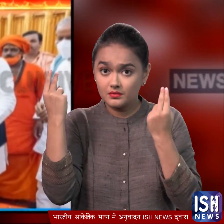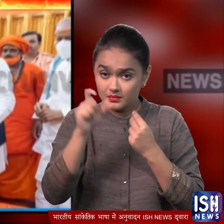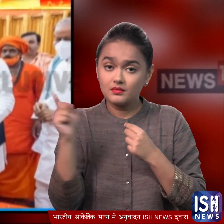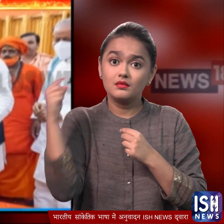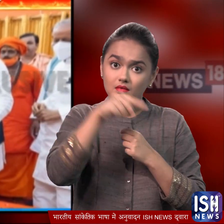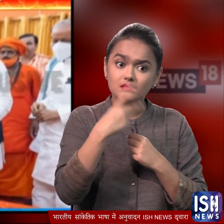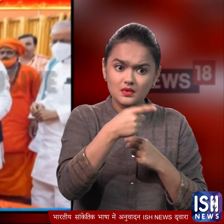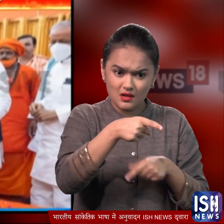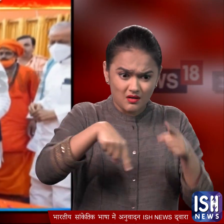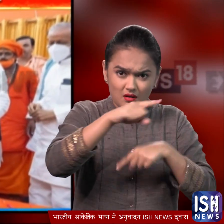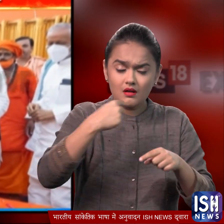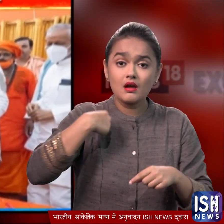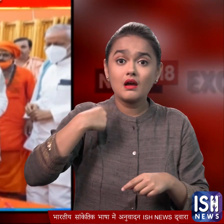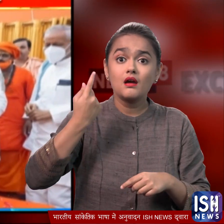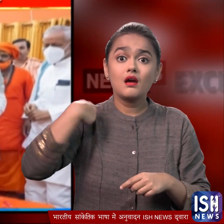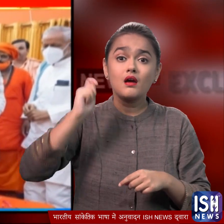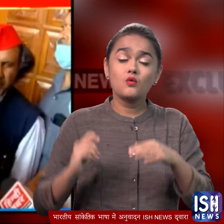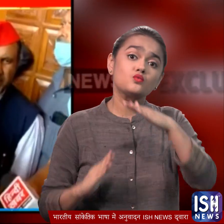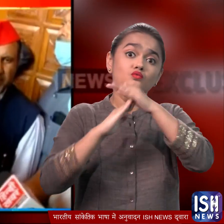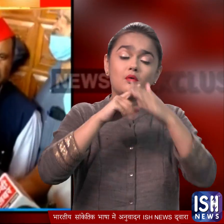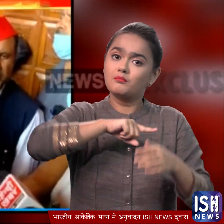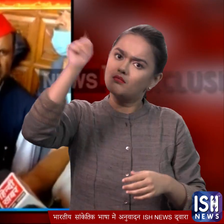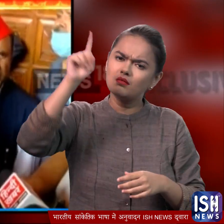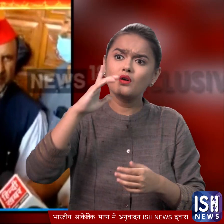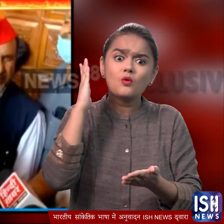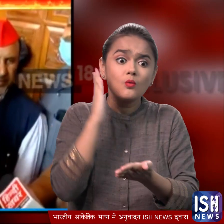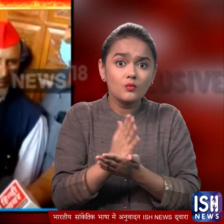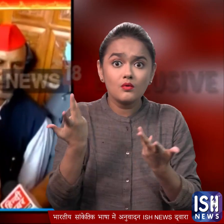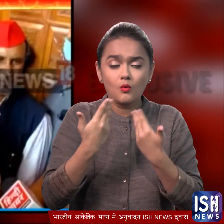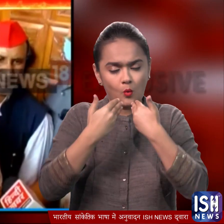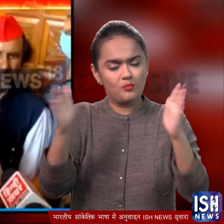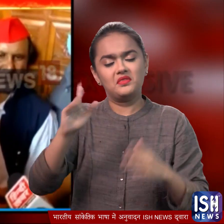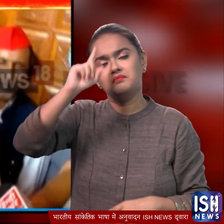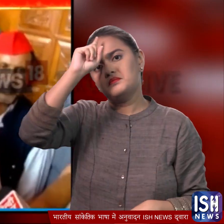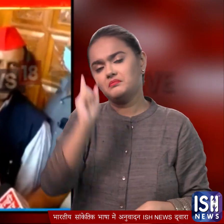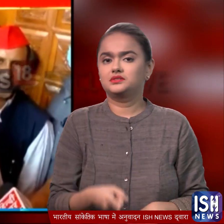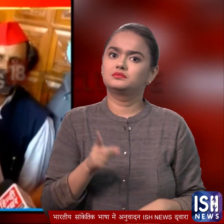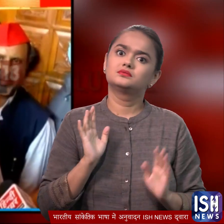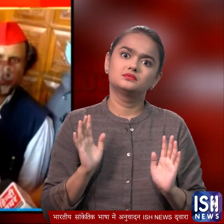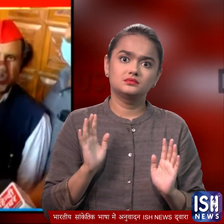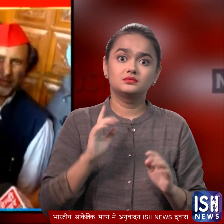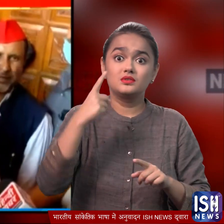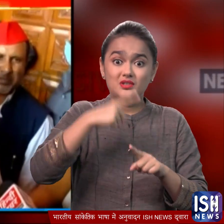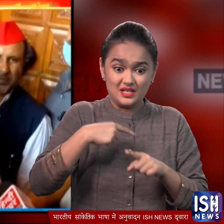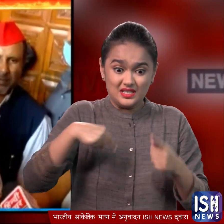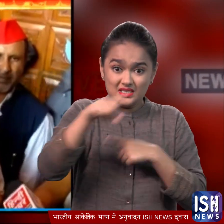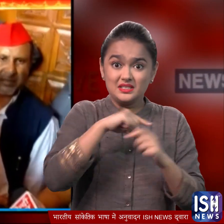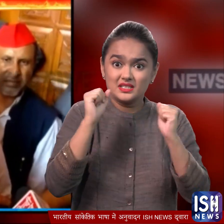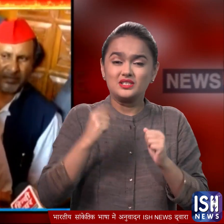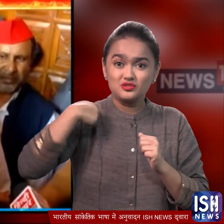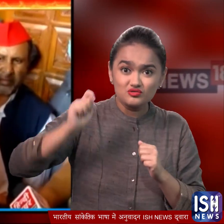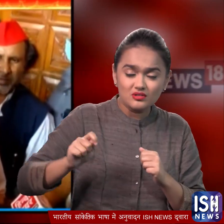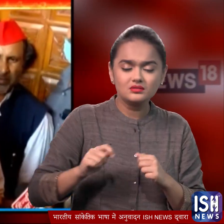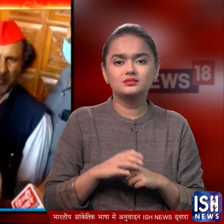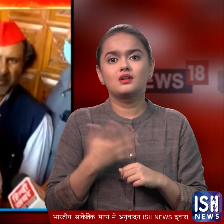मांग की कि मामले की जांच हाईकोर्ट के जज की निगरानी में हो, सच्चाई सामने आए। इसलिए सिटिंग जज,